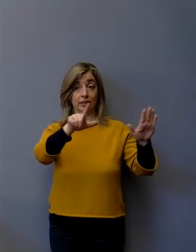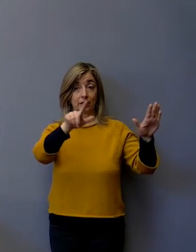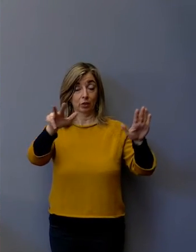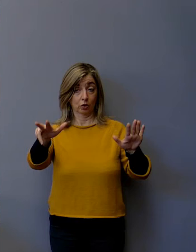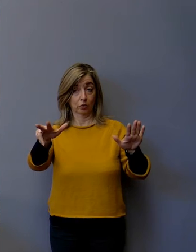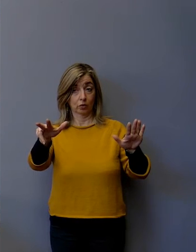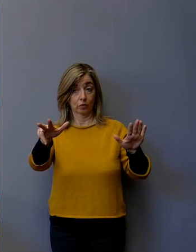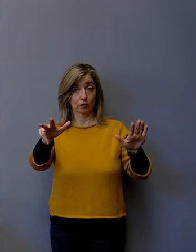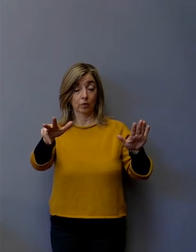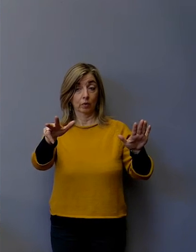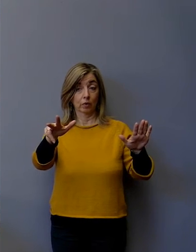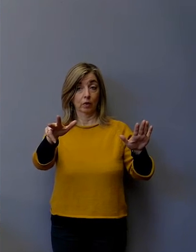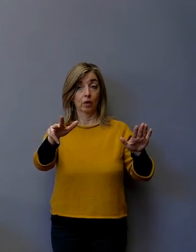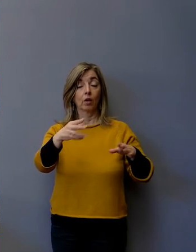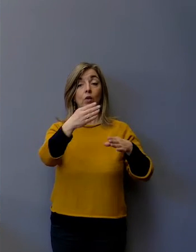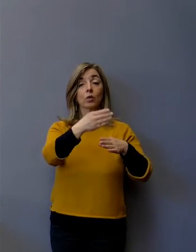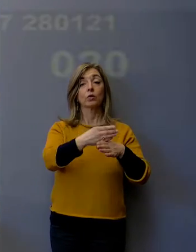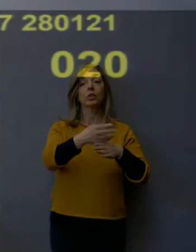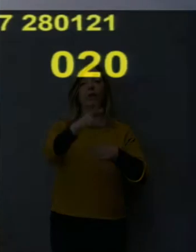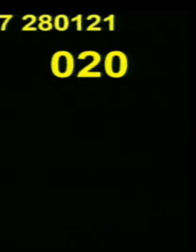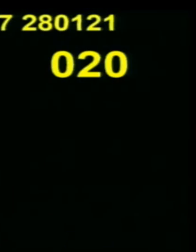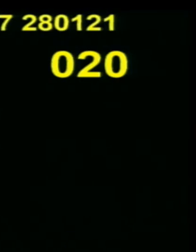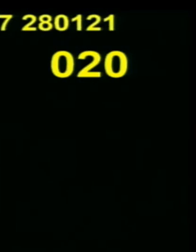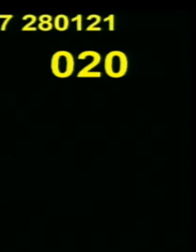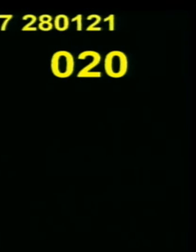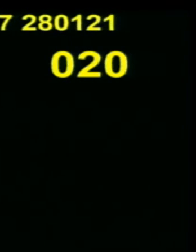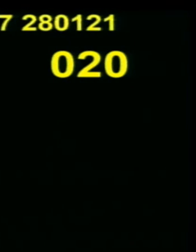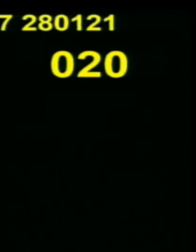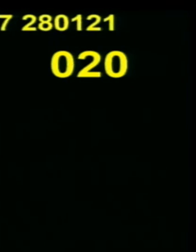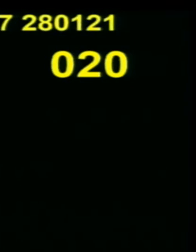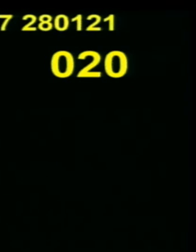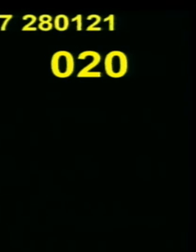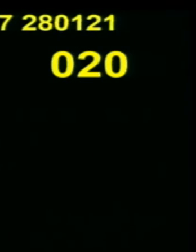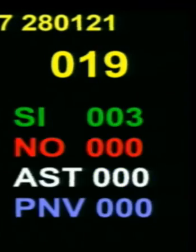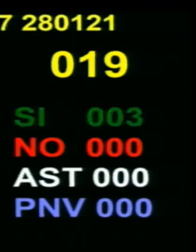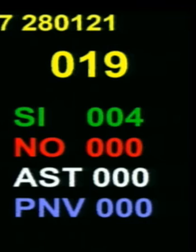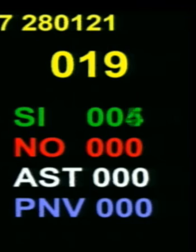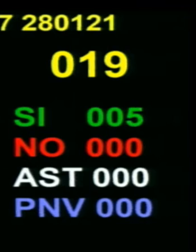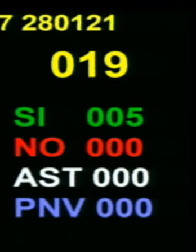78 consiglieri manuzzi parere favorevole si vota